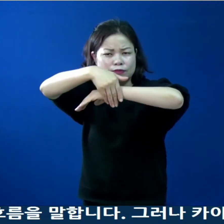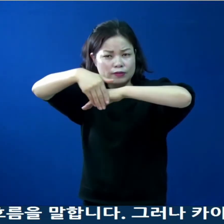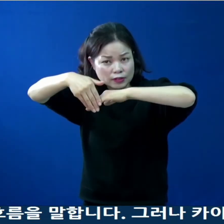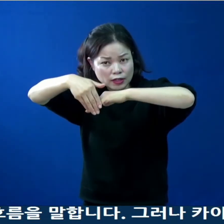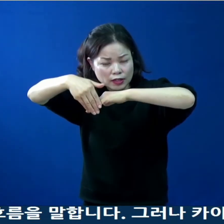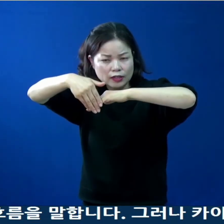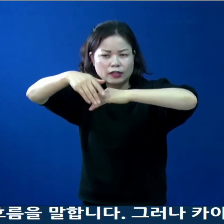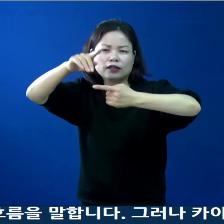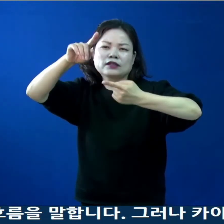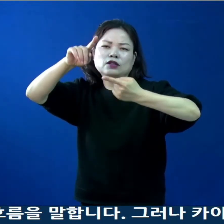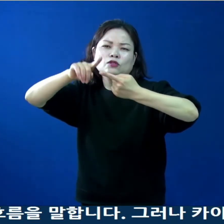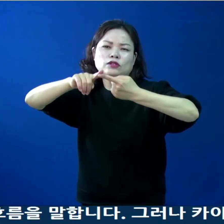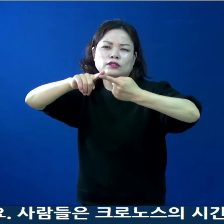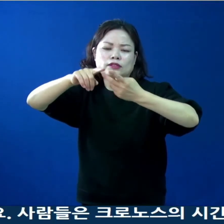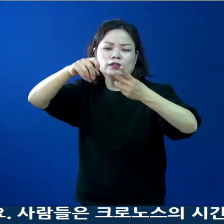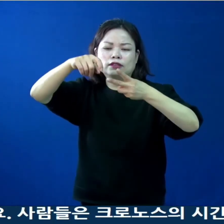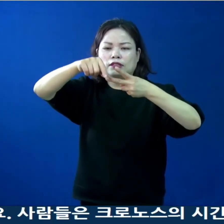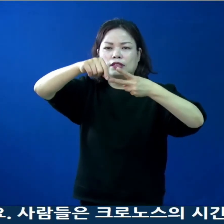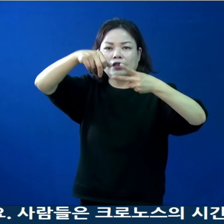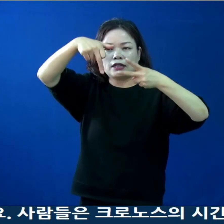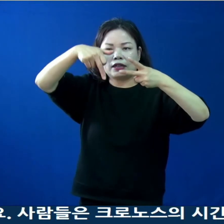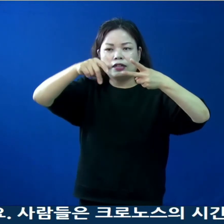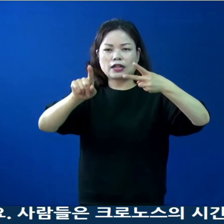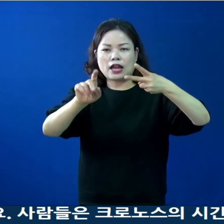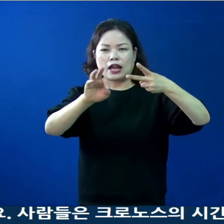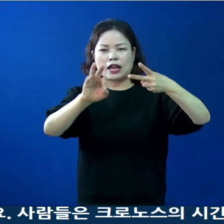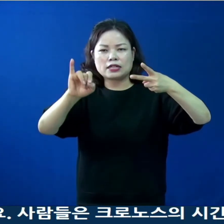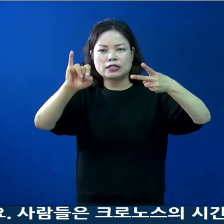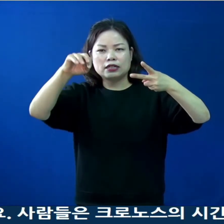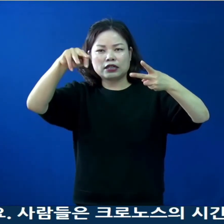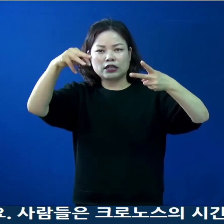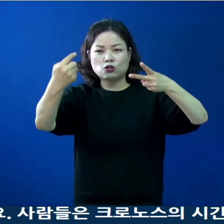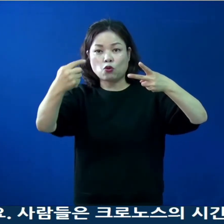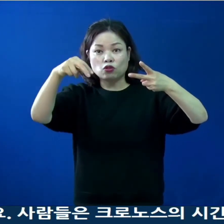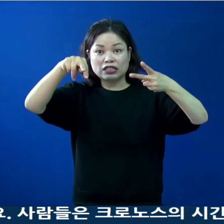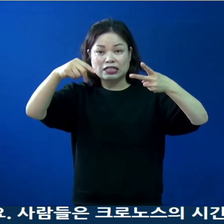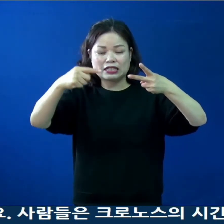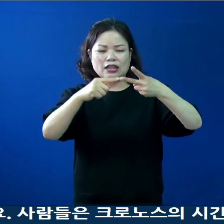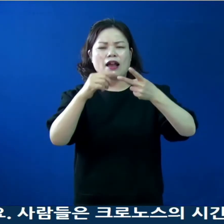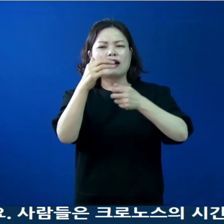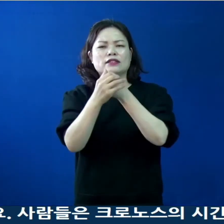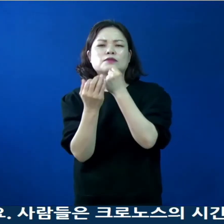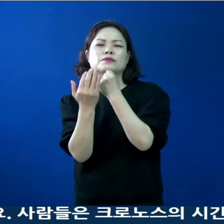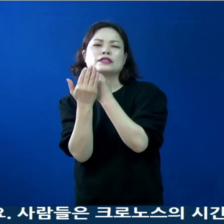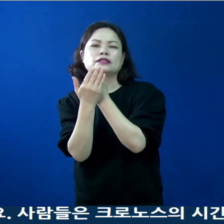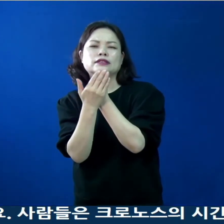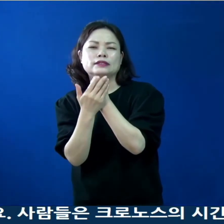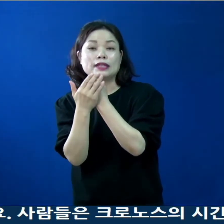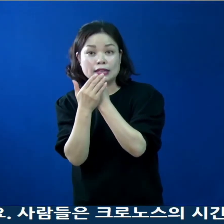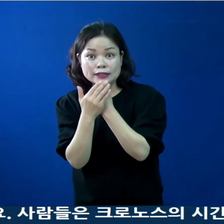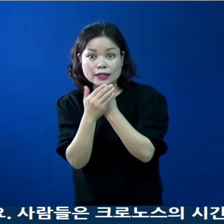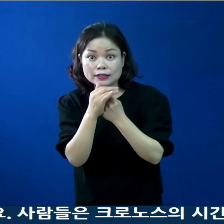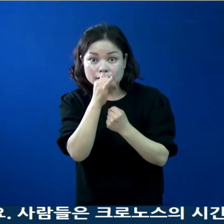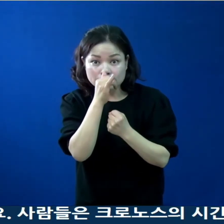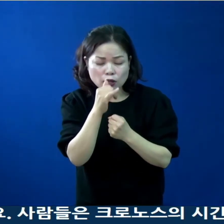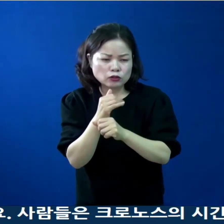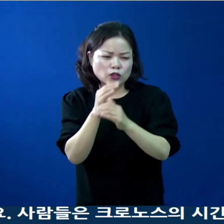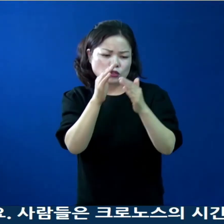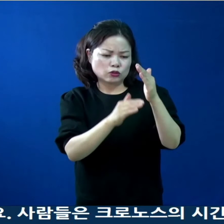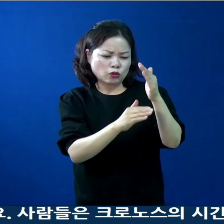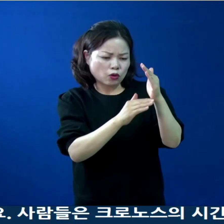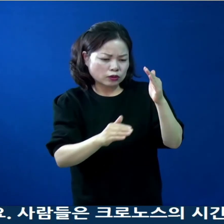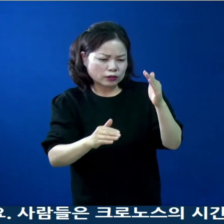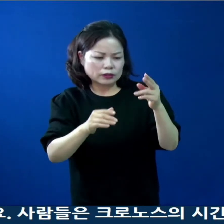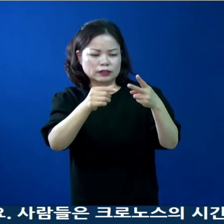임하는 카이로스의 시간, 즉 하나님의 은혜의 시간에 편입되어지게 되는 것입니다. 성도들에게 있어서 이